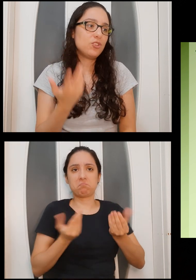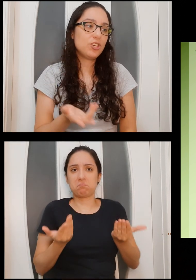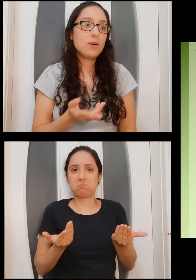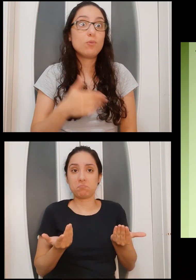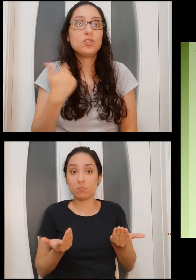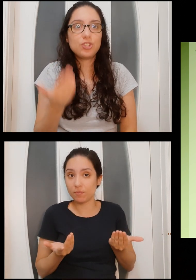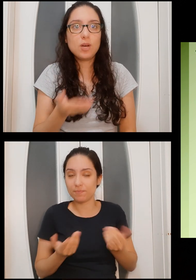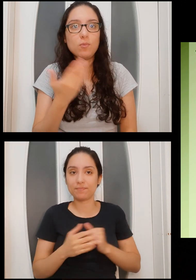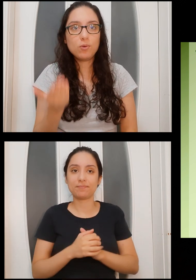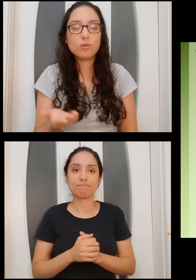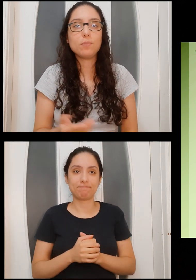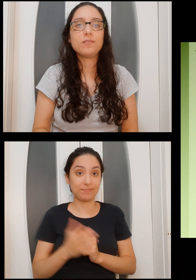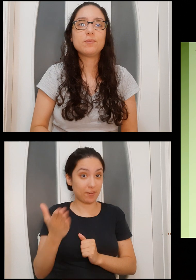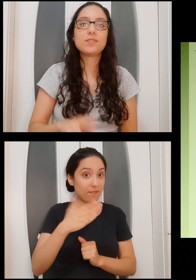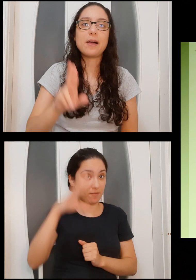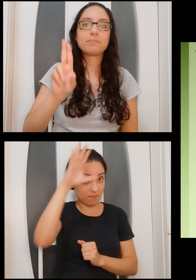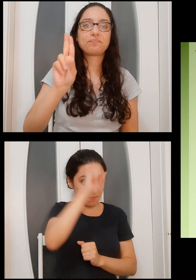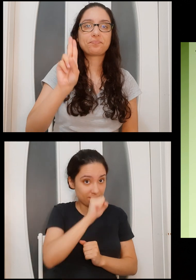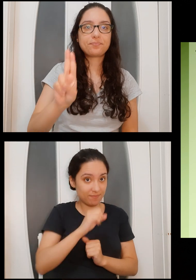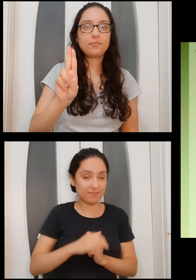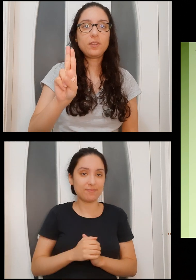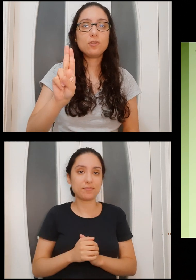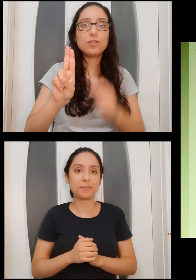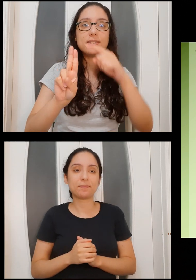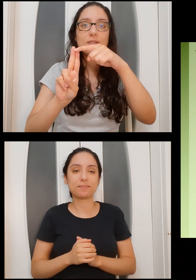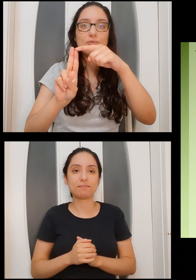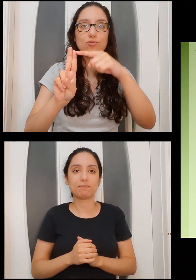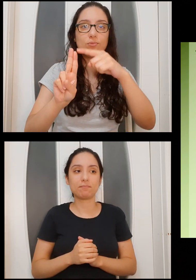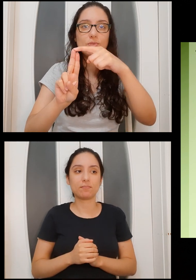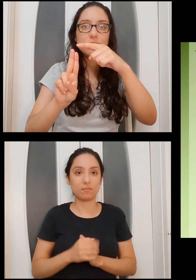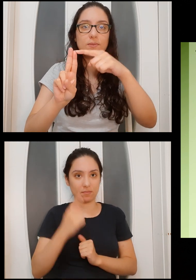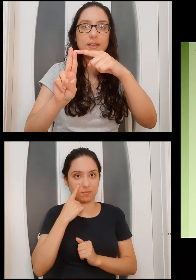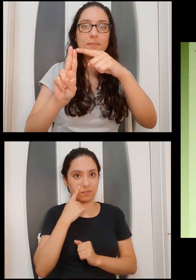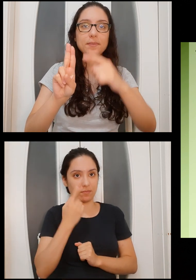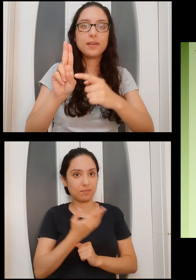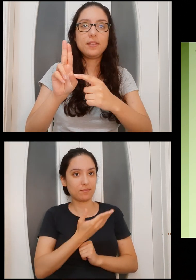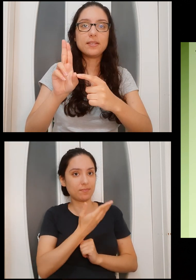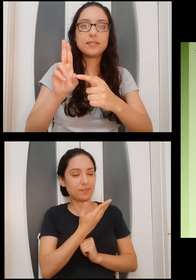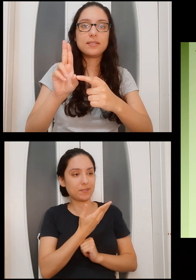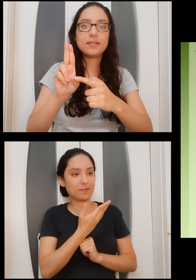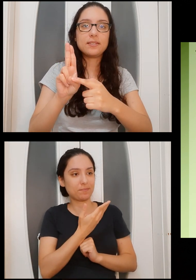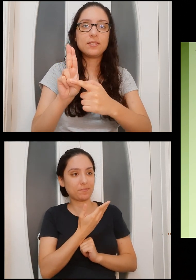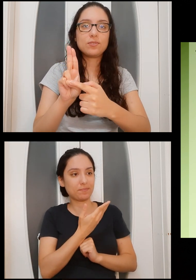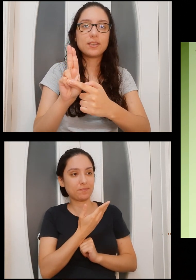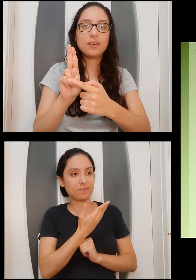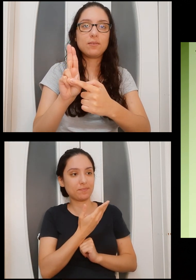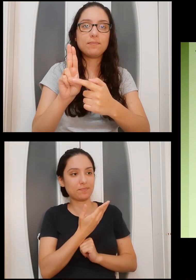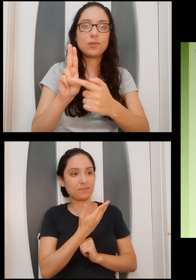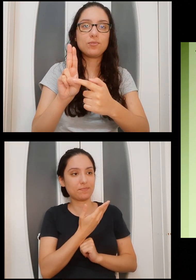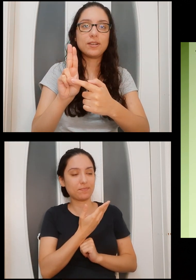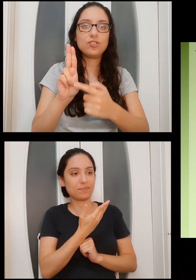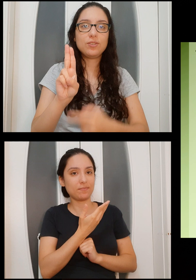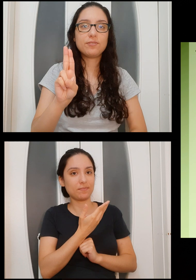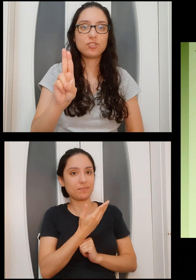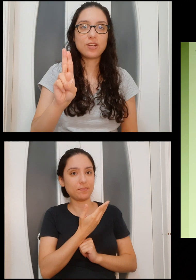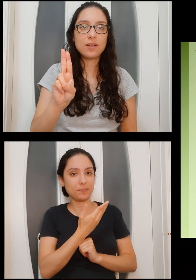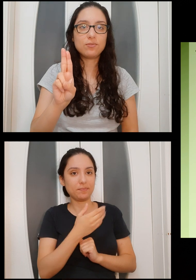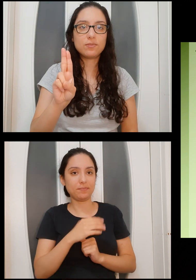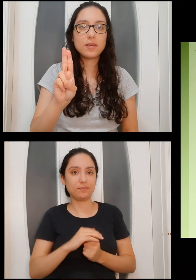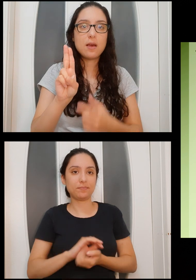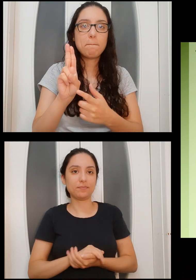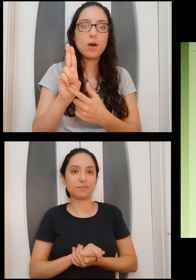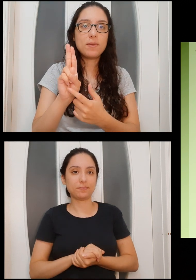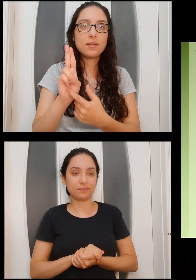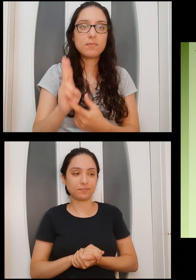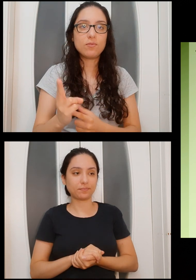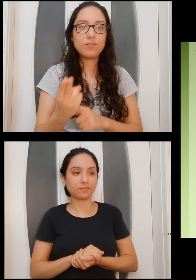Como que eu me chamo? Eu me chamo meu nome. Vamos lá. 2 dedos juntos, tá? E esses 3 dedos aqui cruzadinhos,